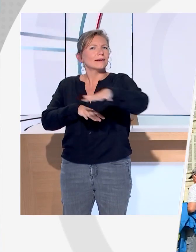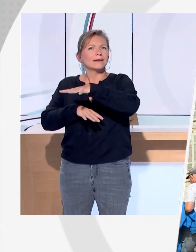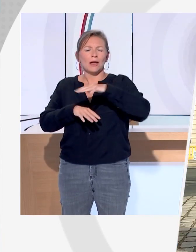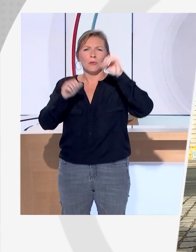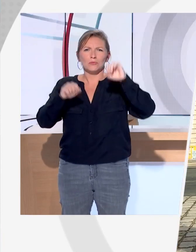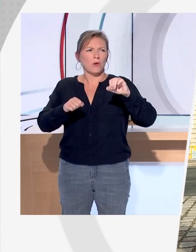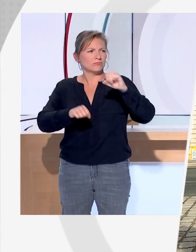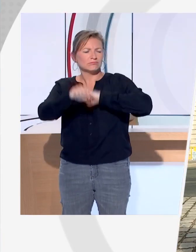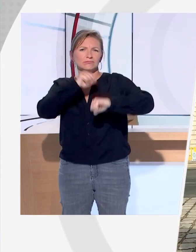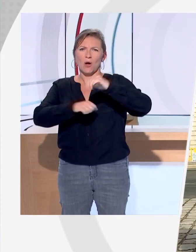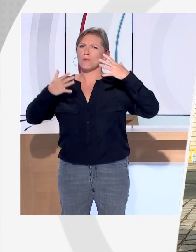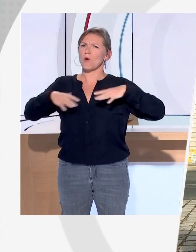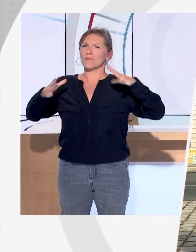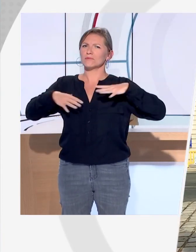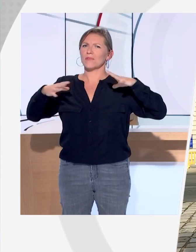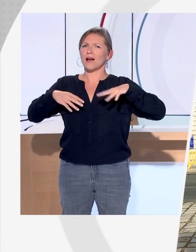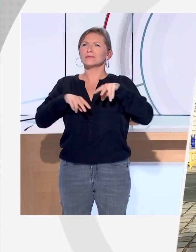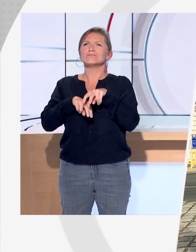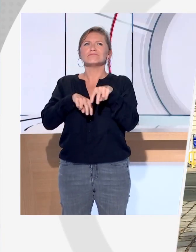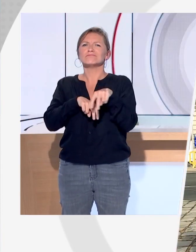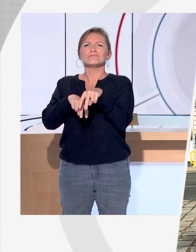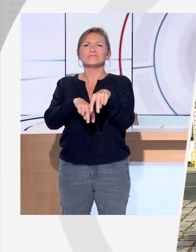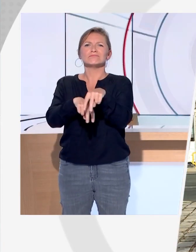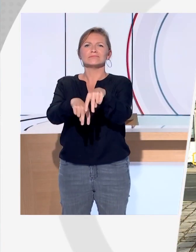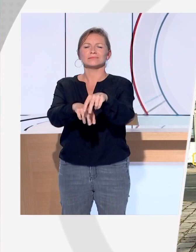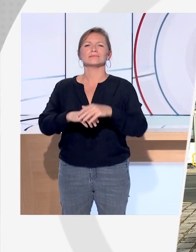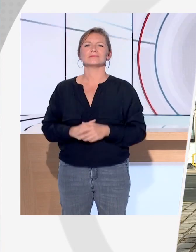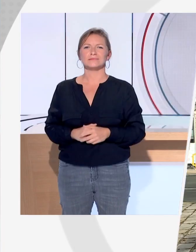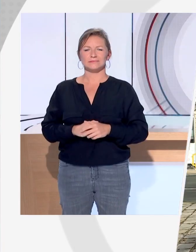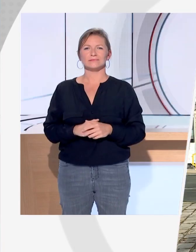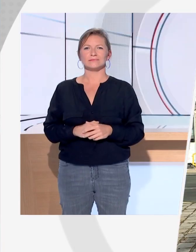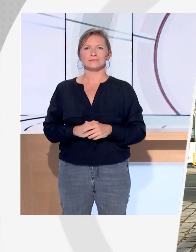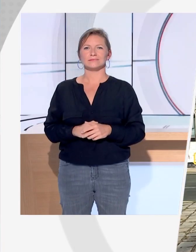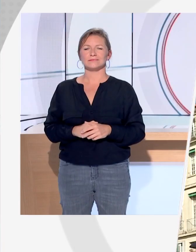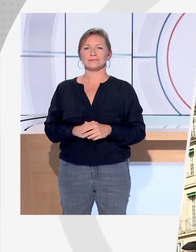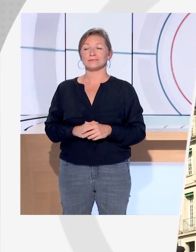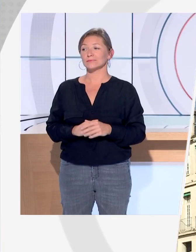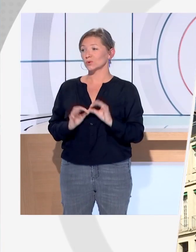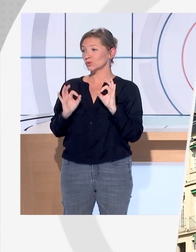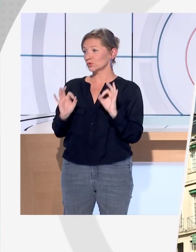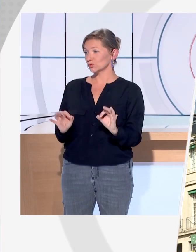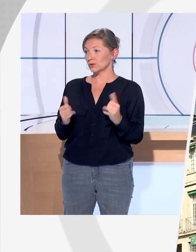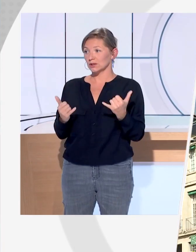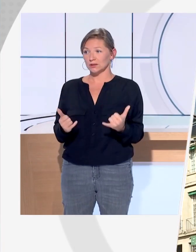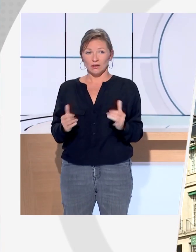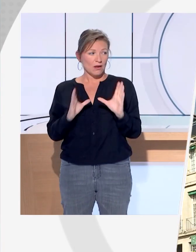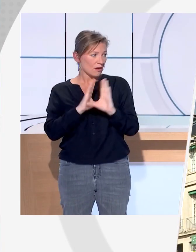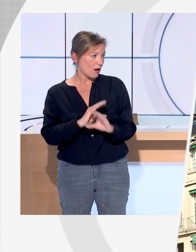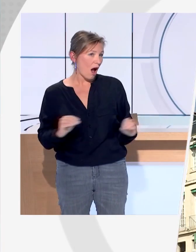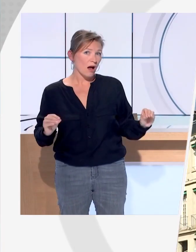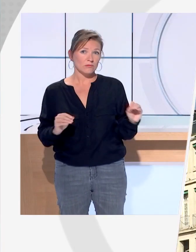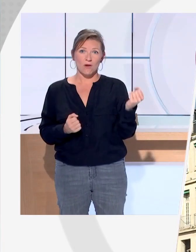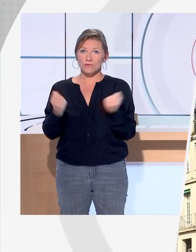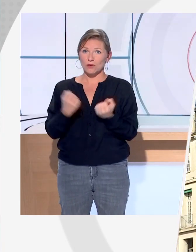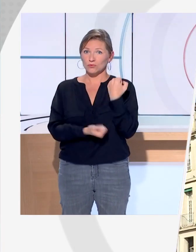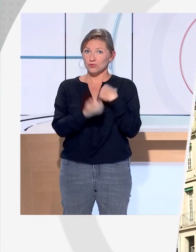peut aisément proposer des promenades itinérantes. Donc les carmélites, d'accord ? C'est vrai qu'on est relativement tranquille avec les